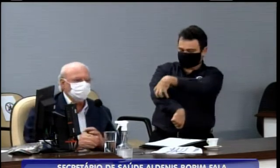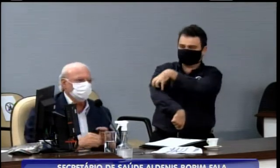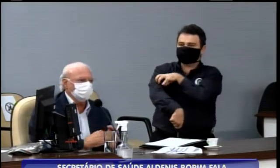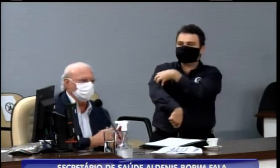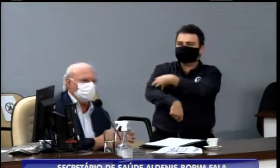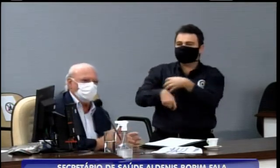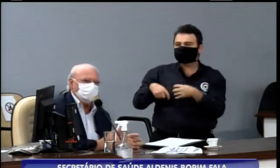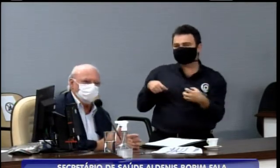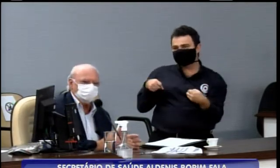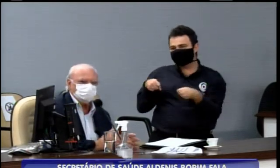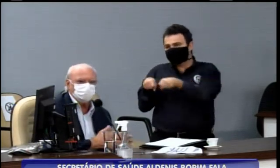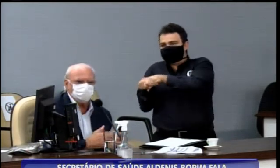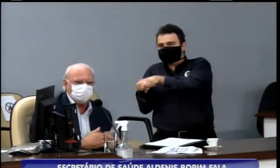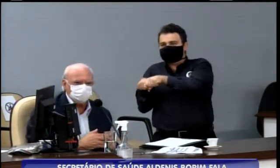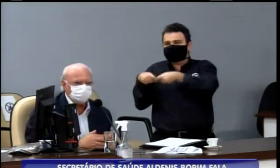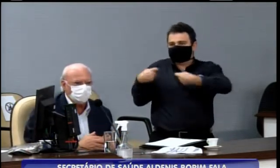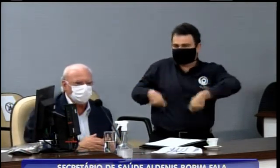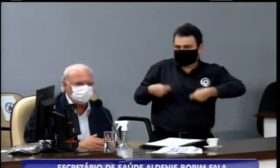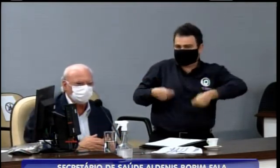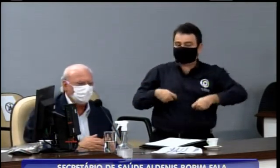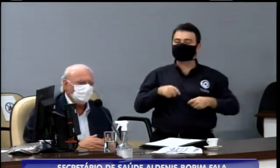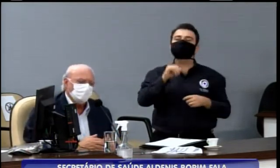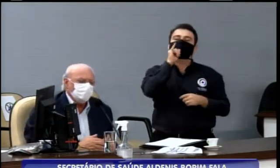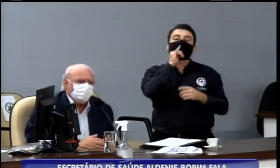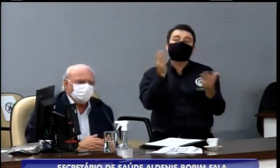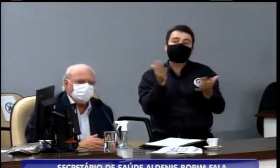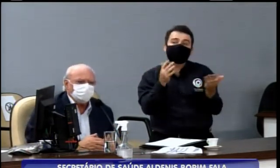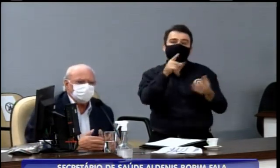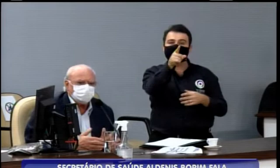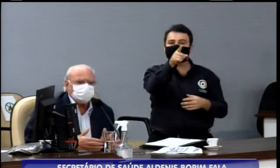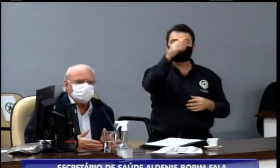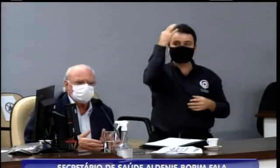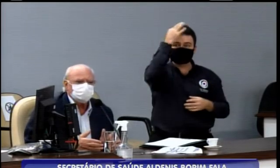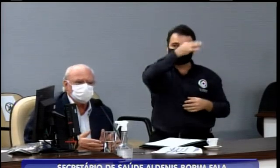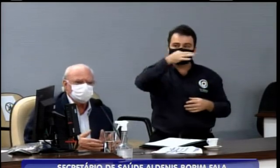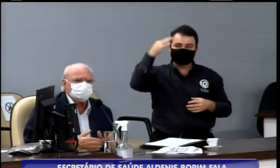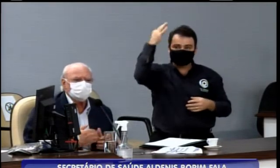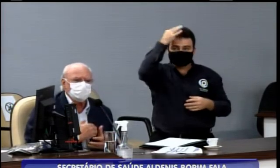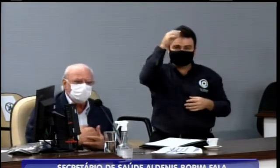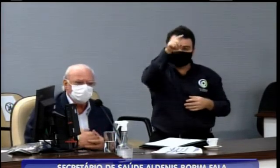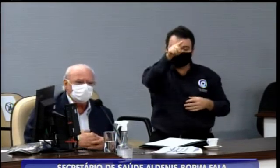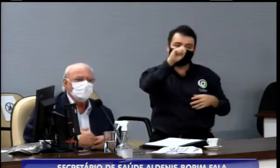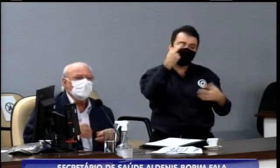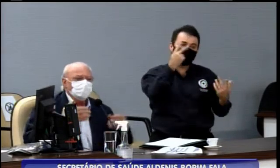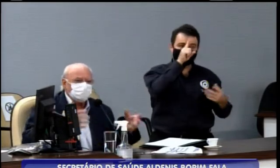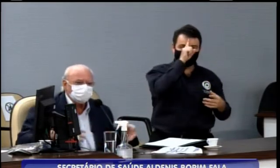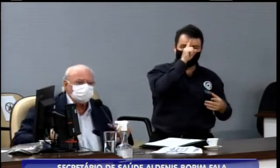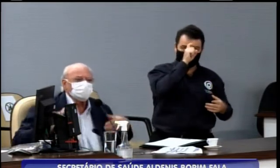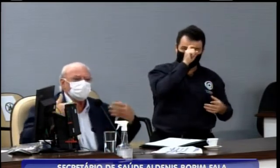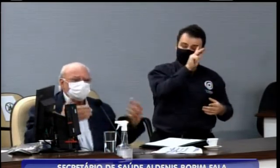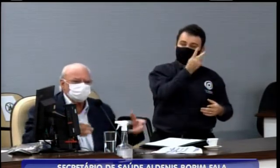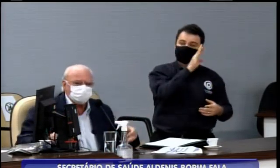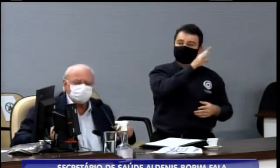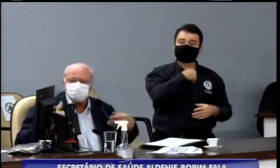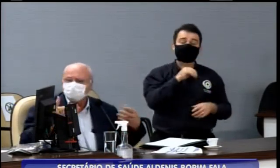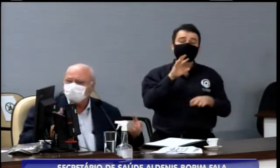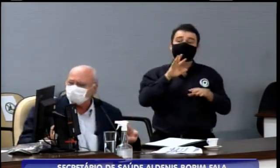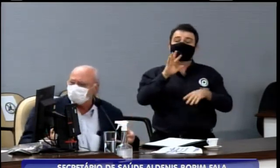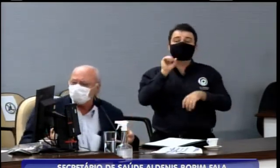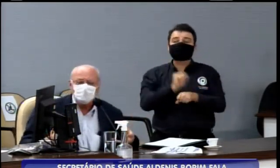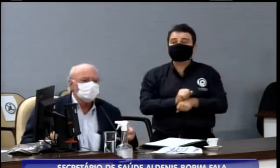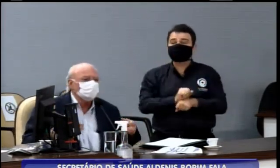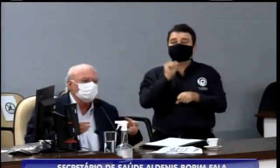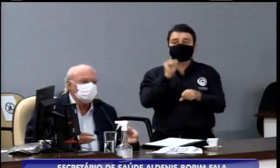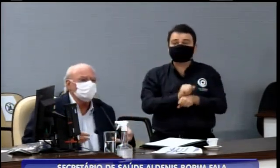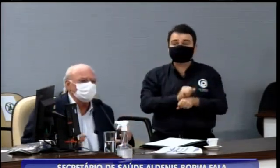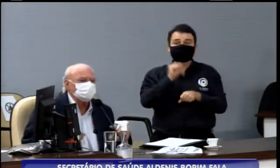Hoje, se ele for no HB, se ele for na Santa Casa, ele pode ficar até 3, 4 dias esperando, porque as urgências que vão